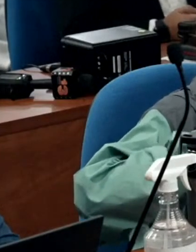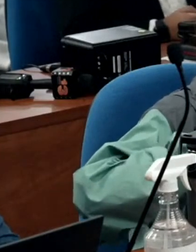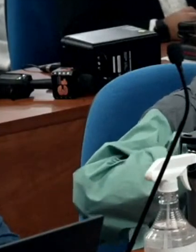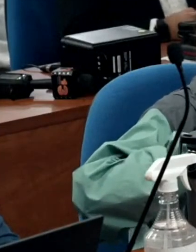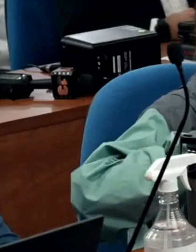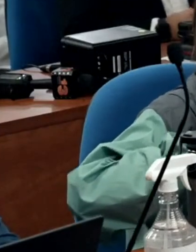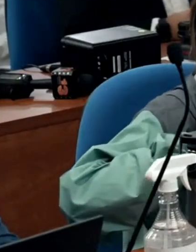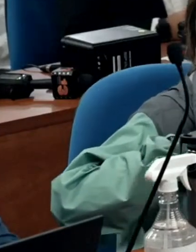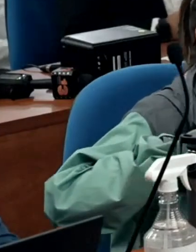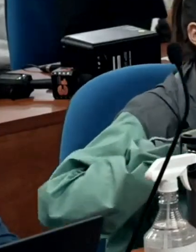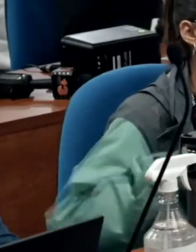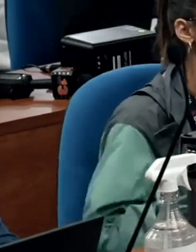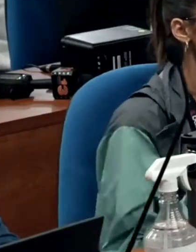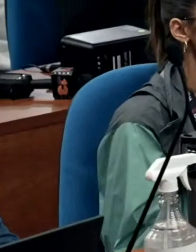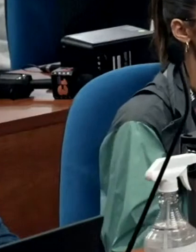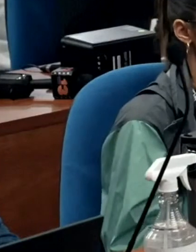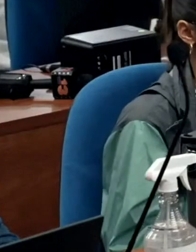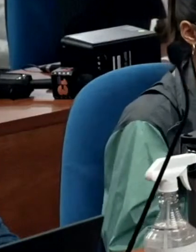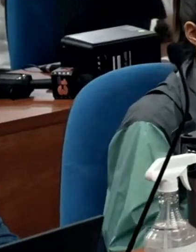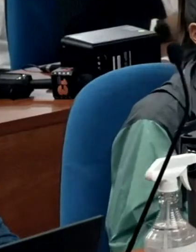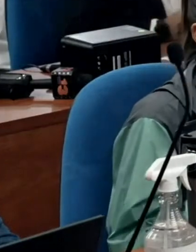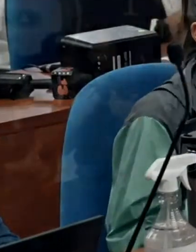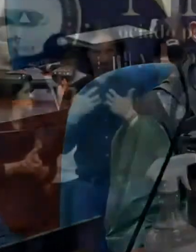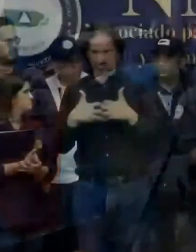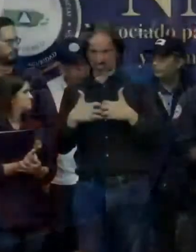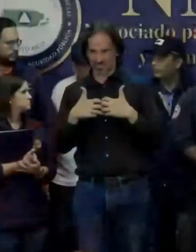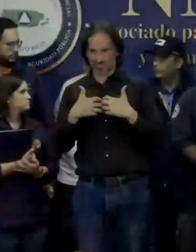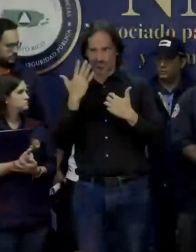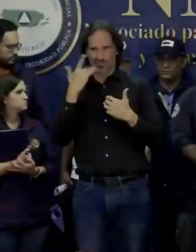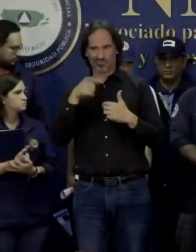sabe cuáles plantas son? Josué.